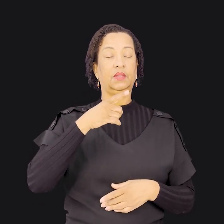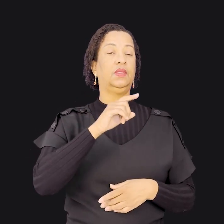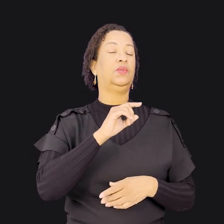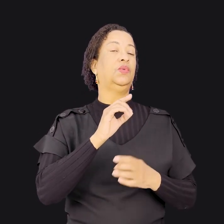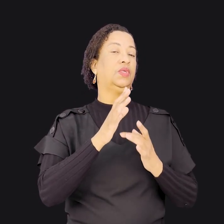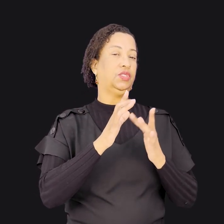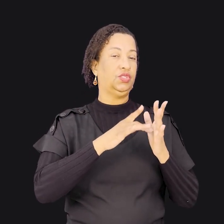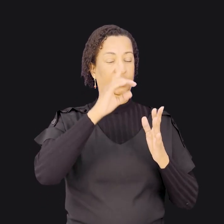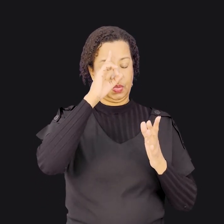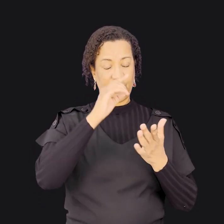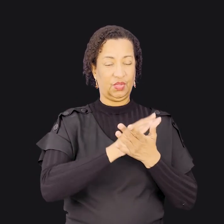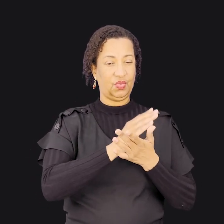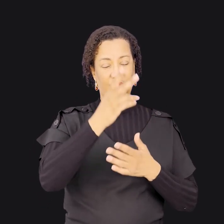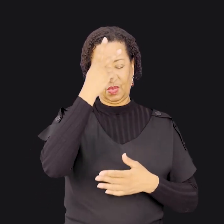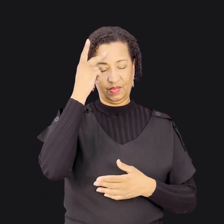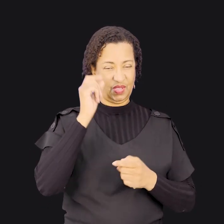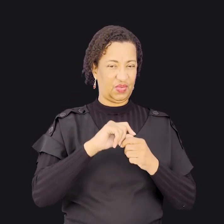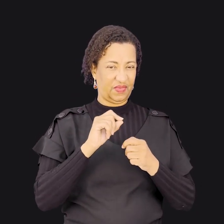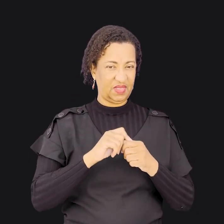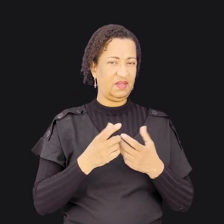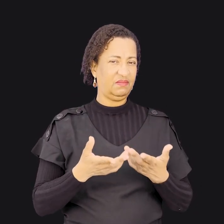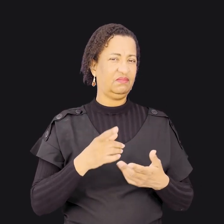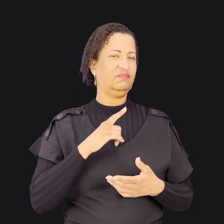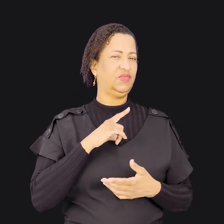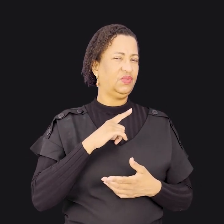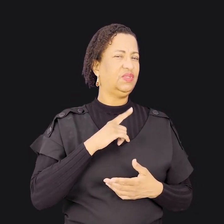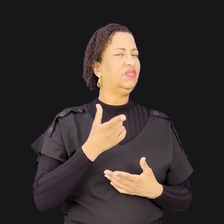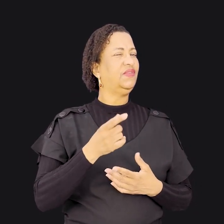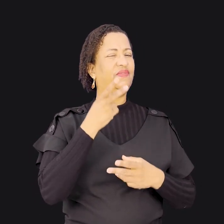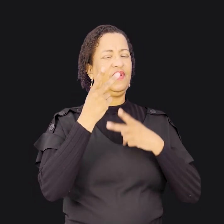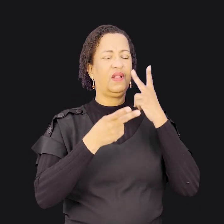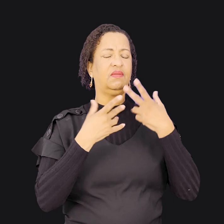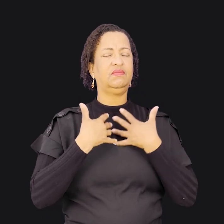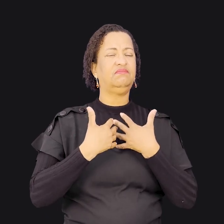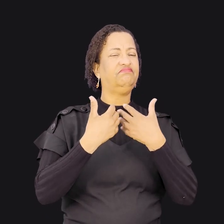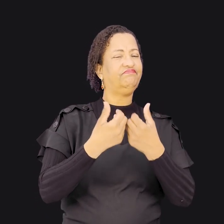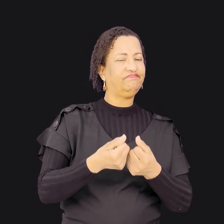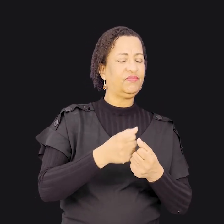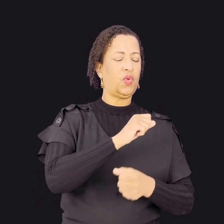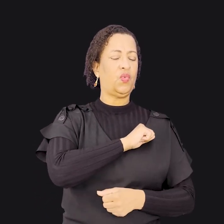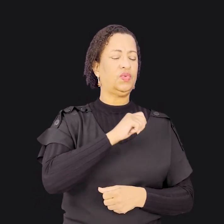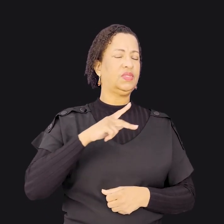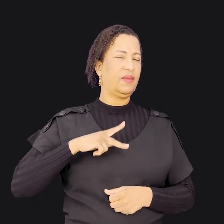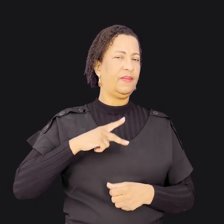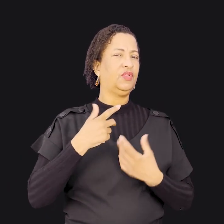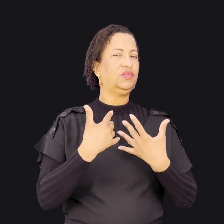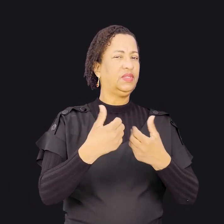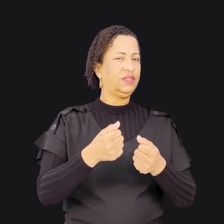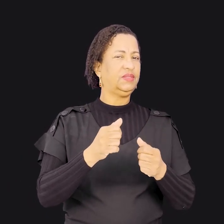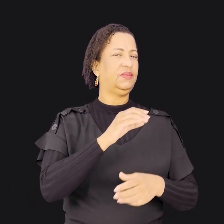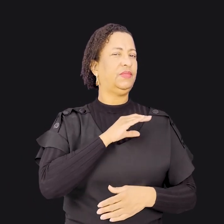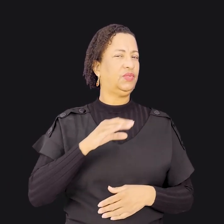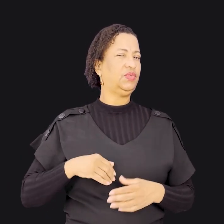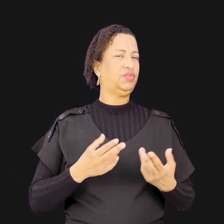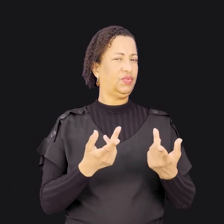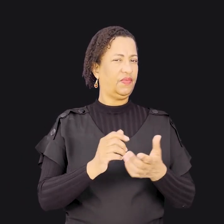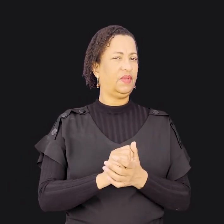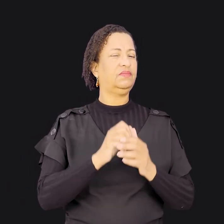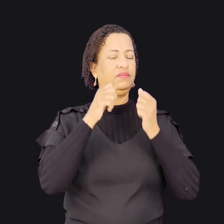isso? Existe algum texto no Novo Testamento que diga que os apóstolos receberam a Cristo dessa maneira? Em Apocalipse 3, versículo